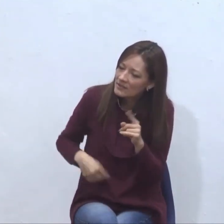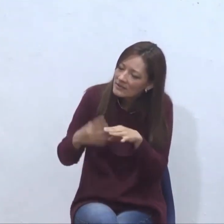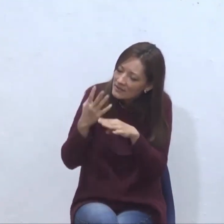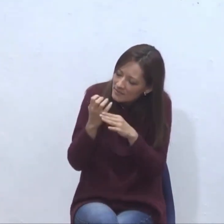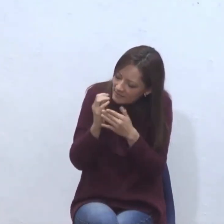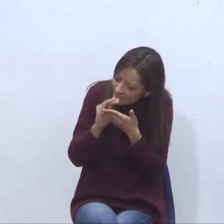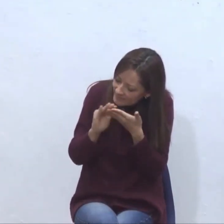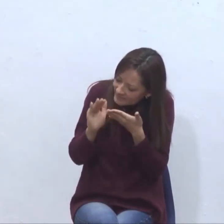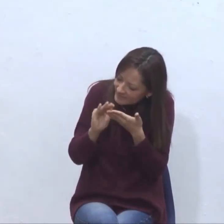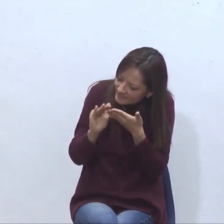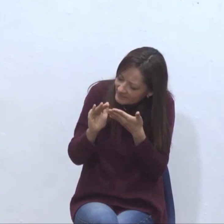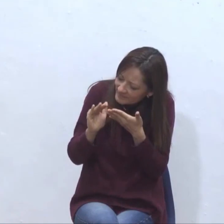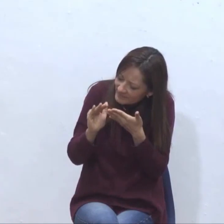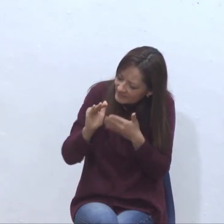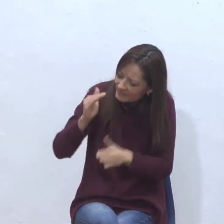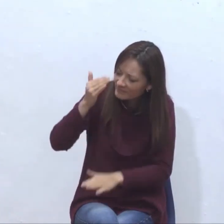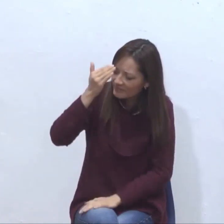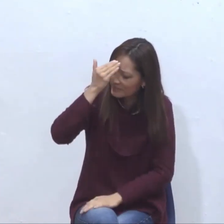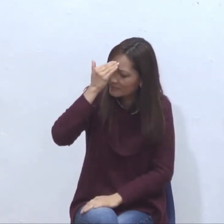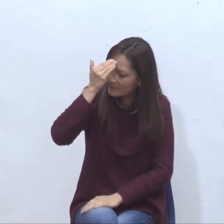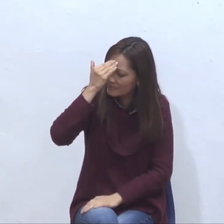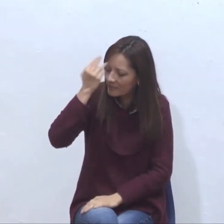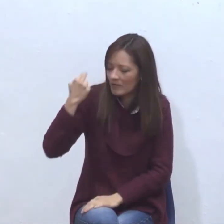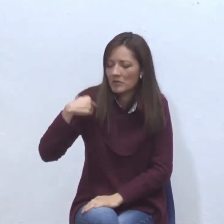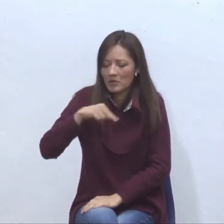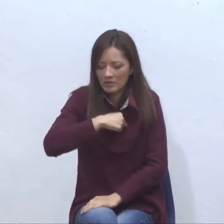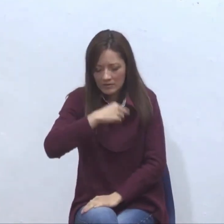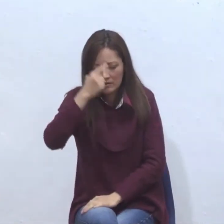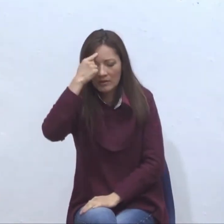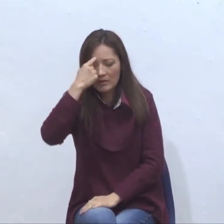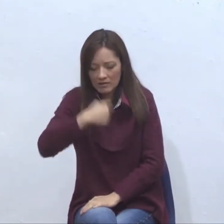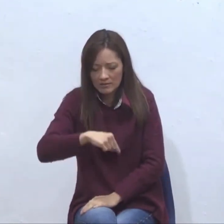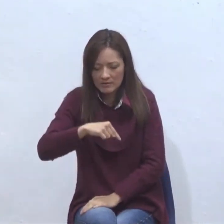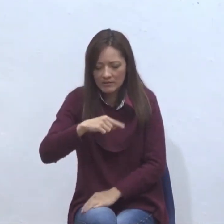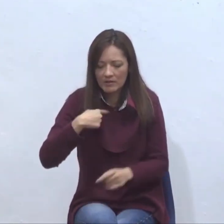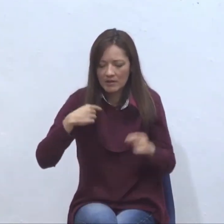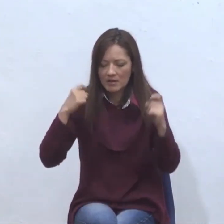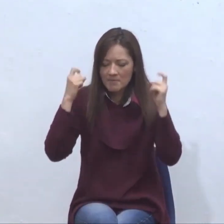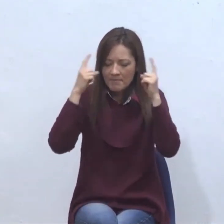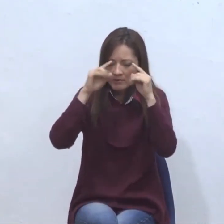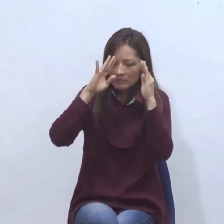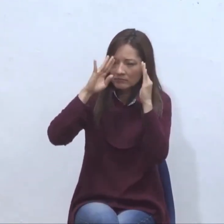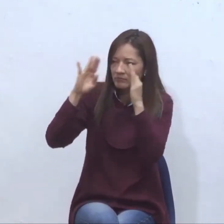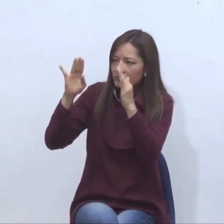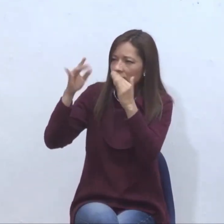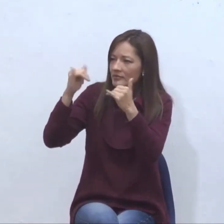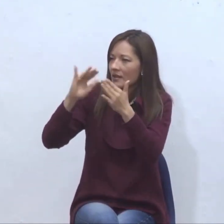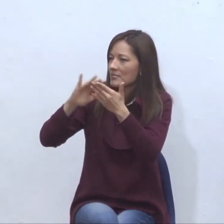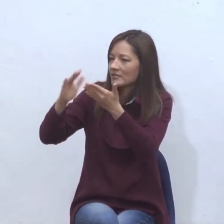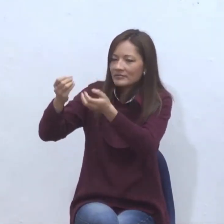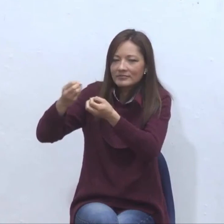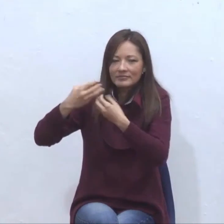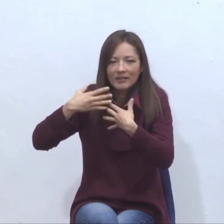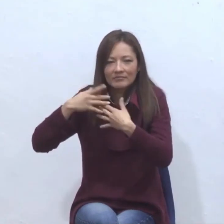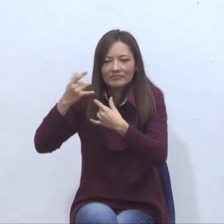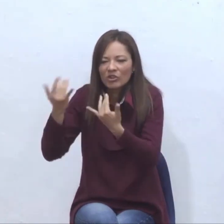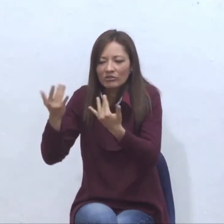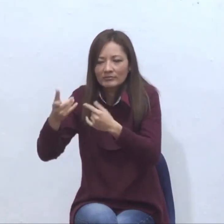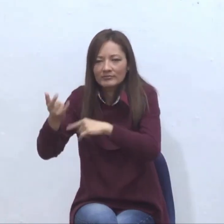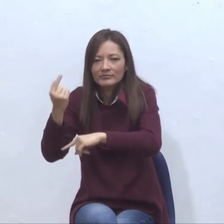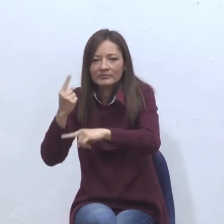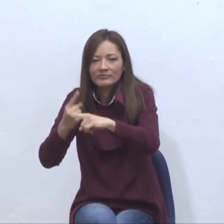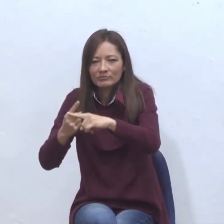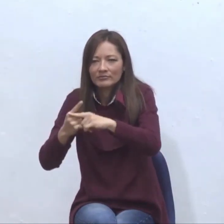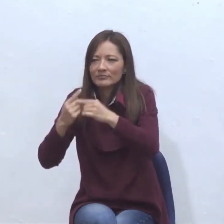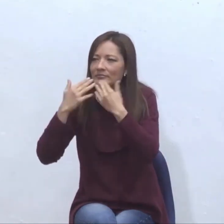pedimos perdón. Y sabemos que si nos arrepentimos y volvemos nuestro pensamiento, el perdón ya está provisto a través de la cruz del Calvario. Así